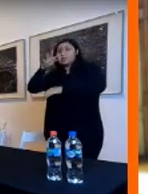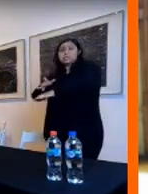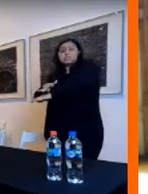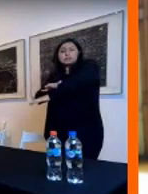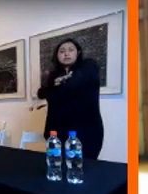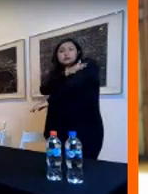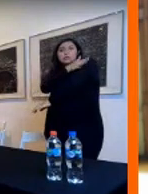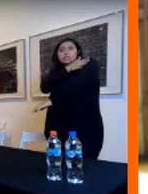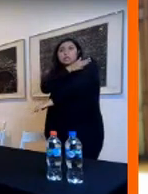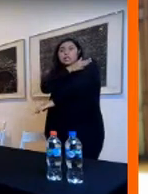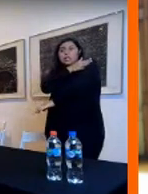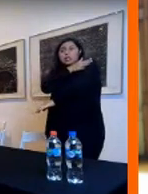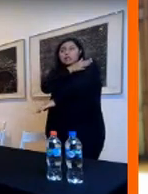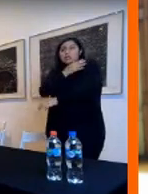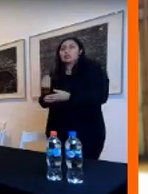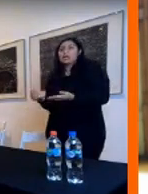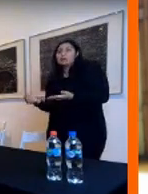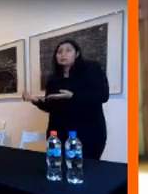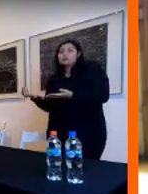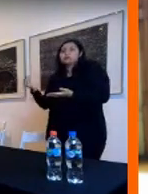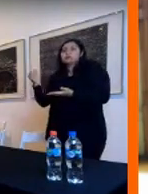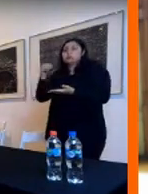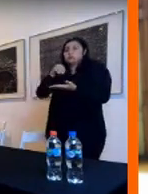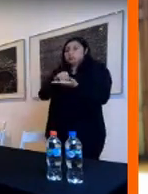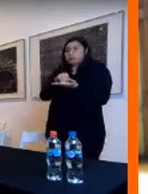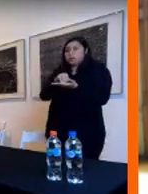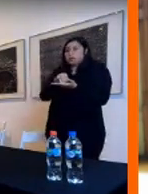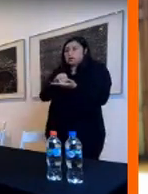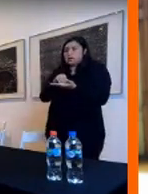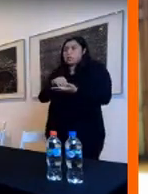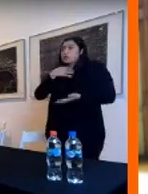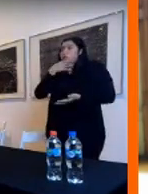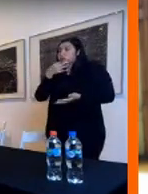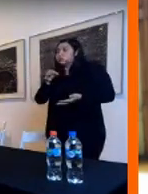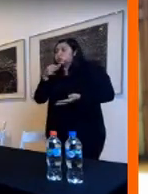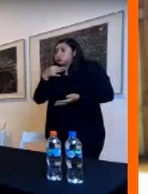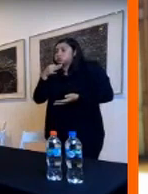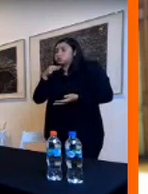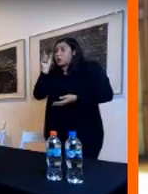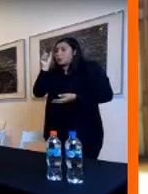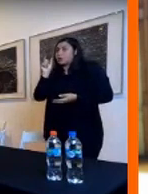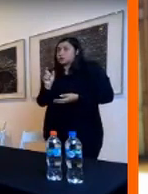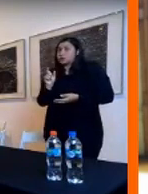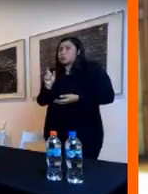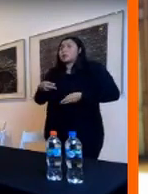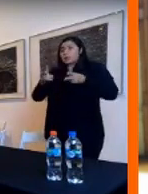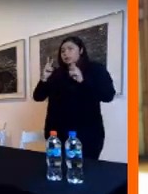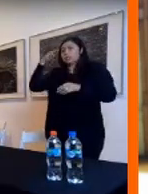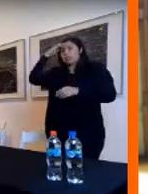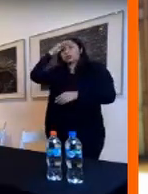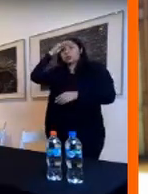táctil, que sumado además a la narración de los mediadores, permite tener una experiencia al visitante